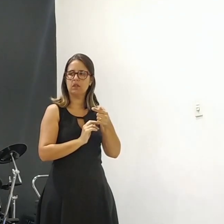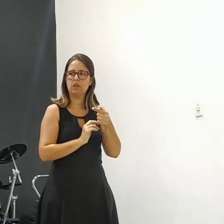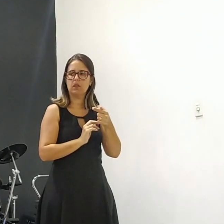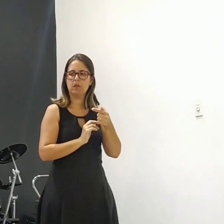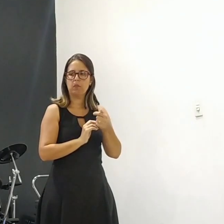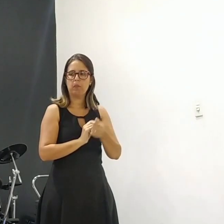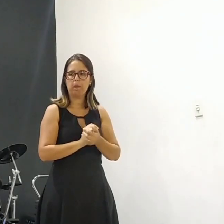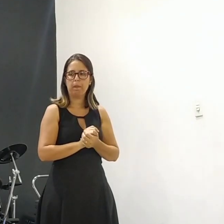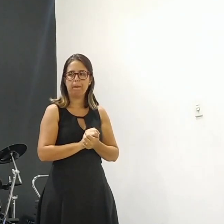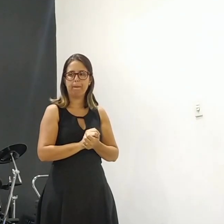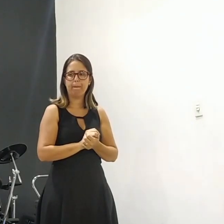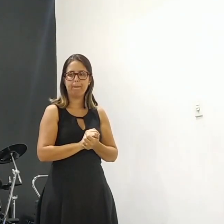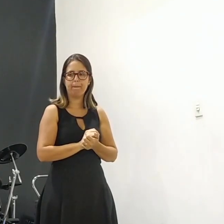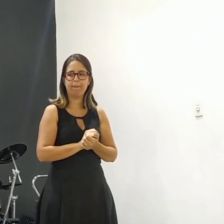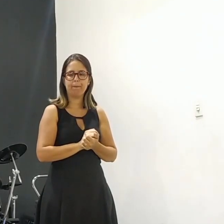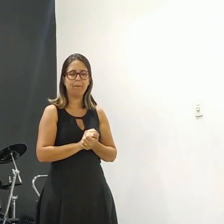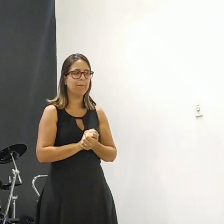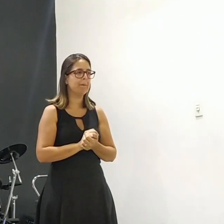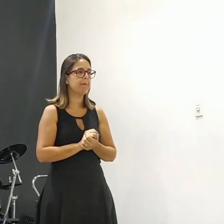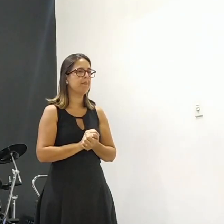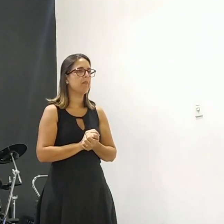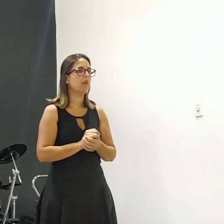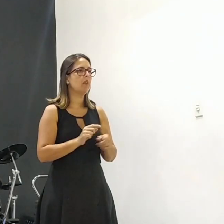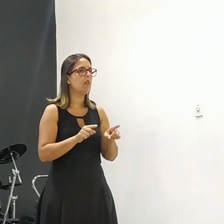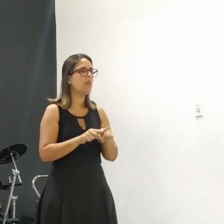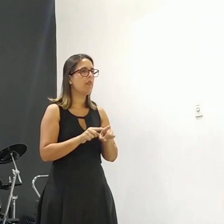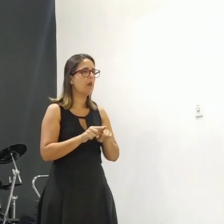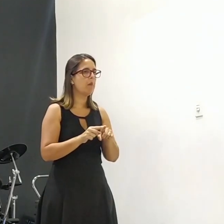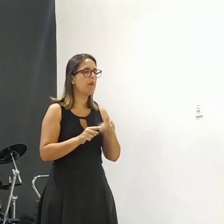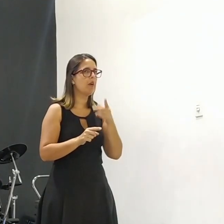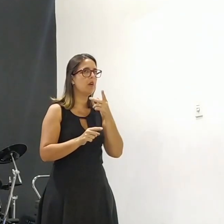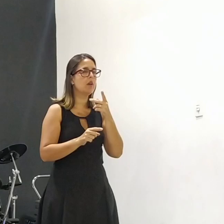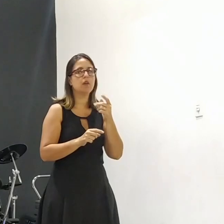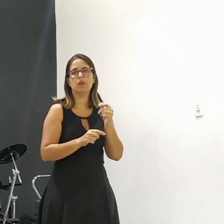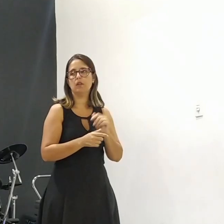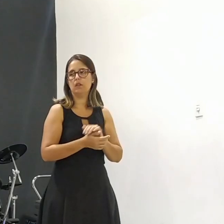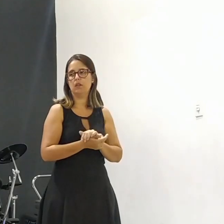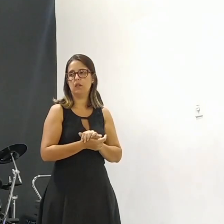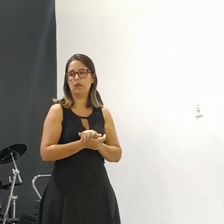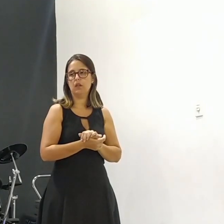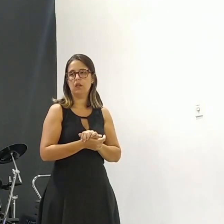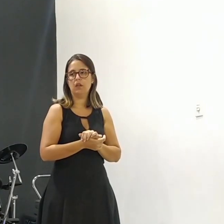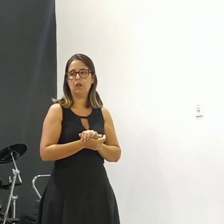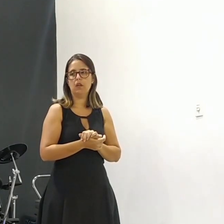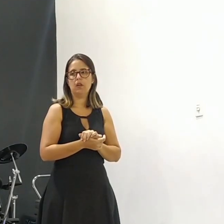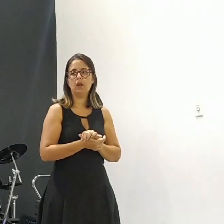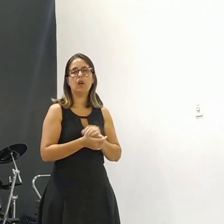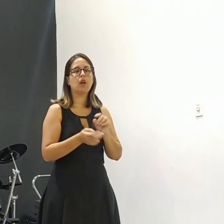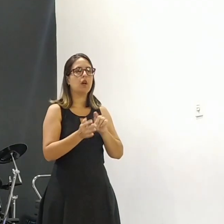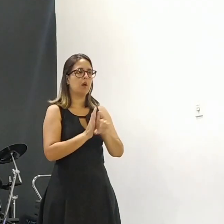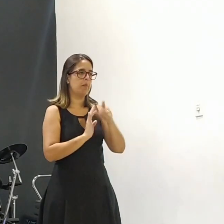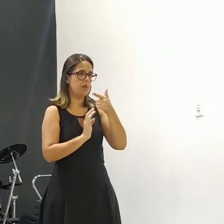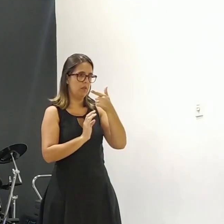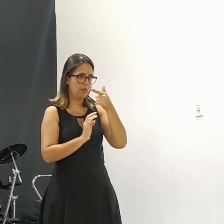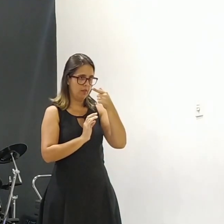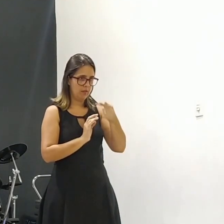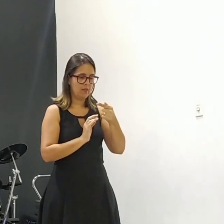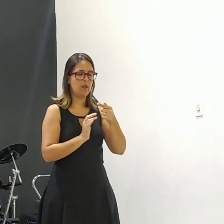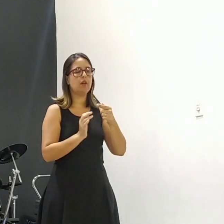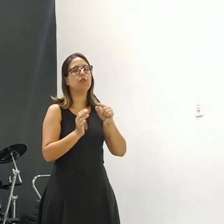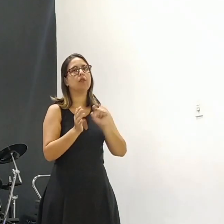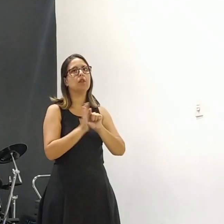Jeremias também vai falar dessa árvore. 17, 7 e 8. Vai dizer